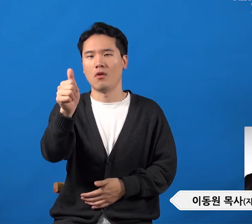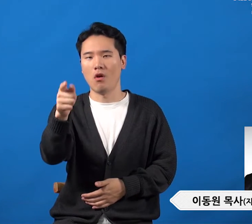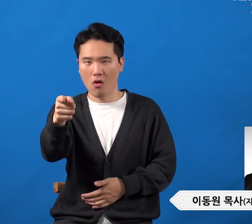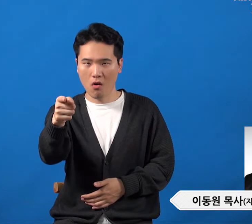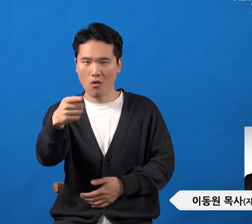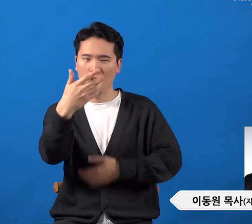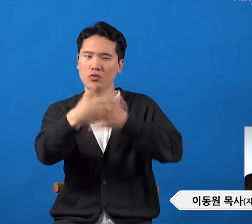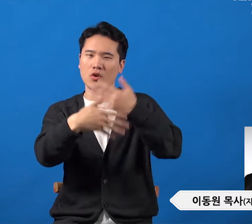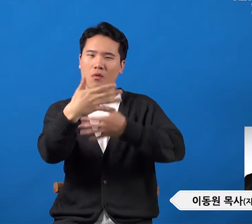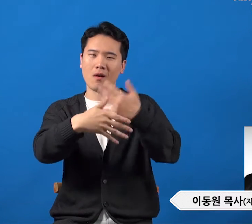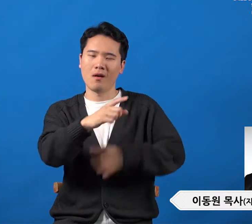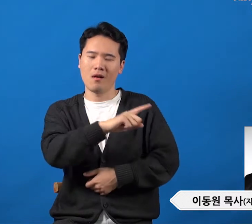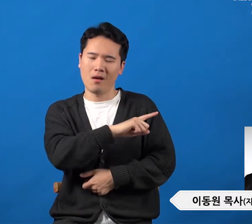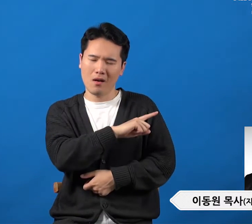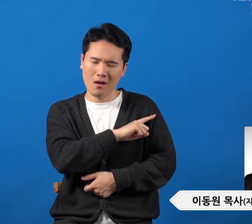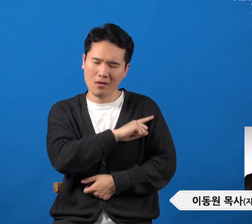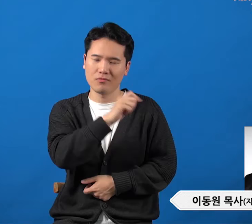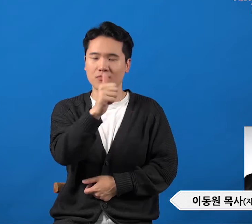생각해요.